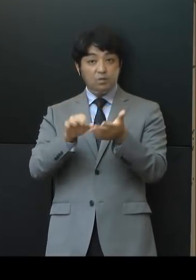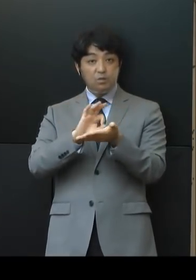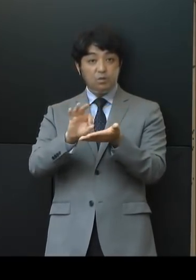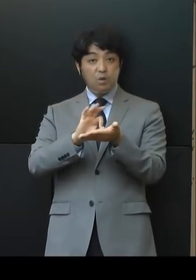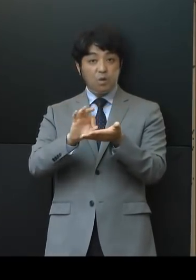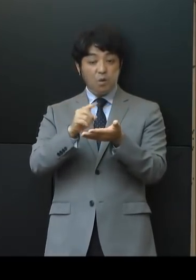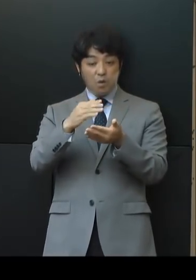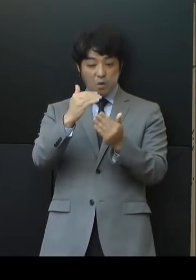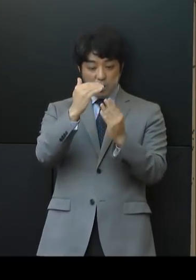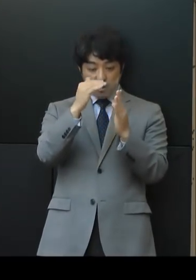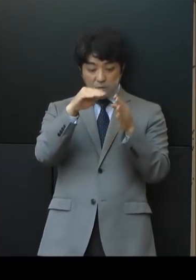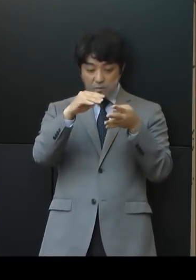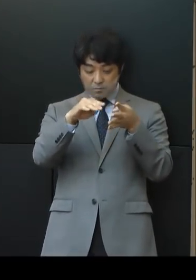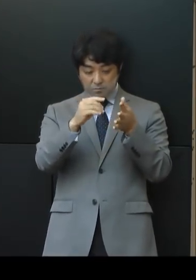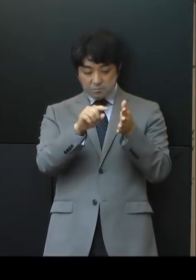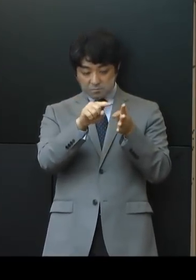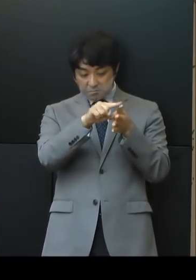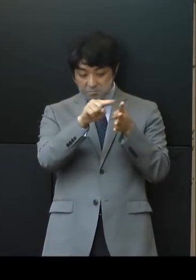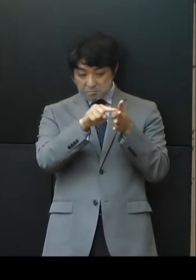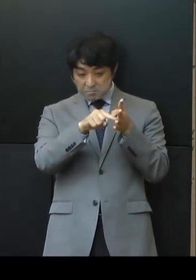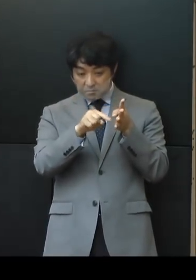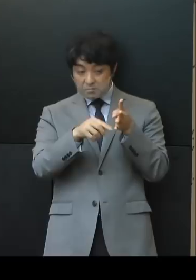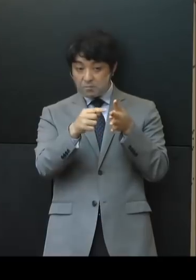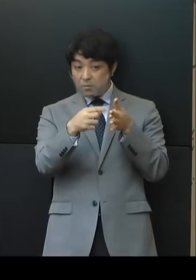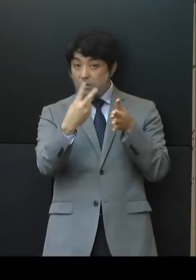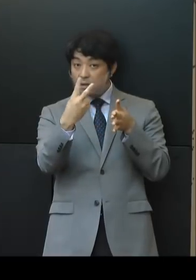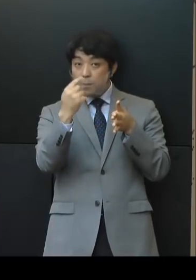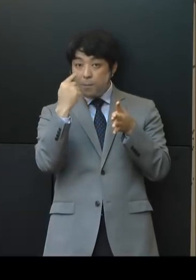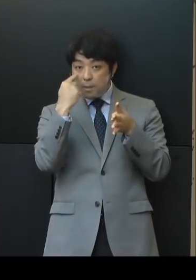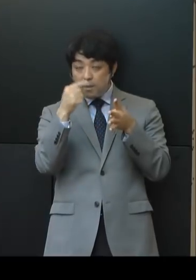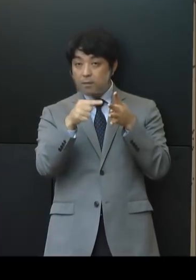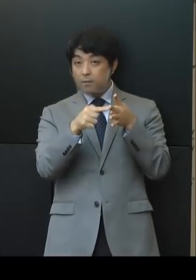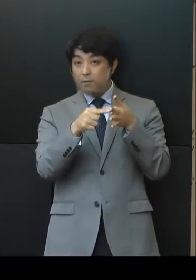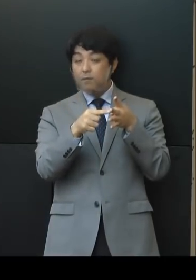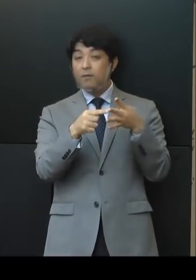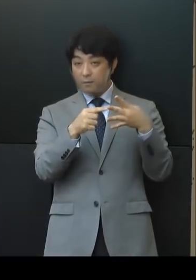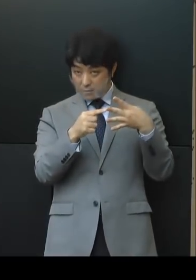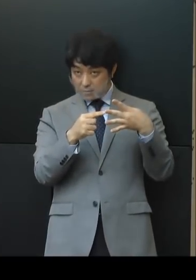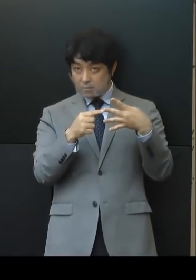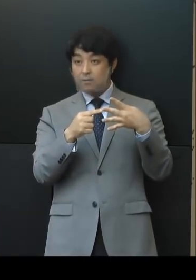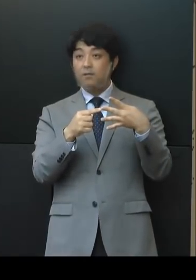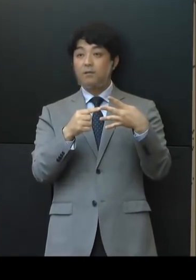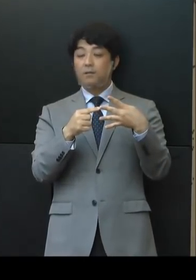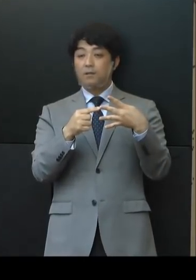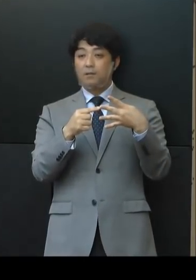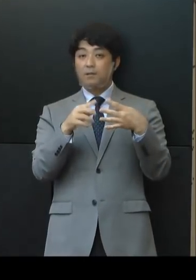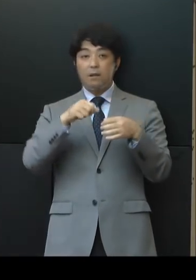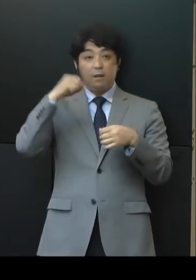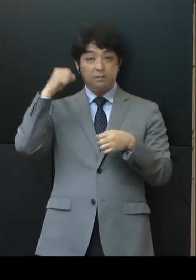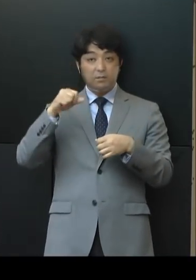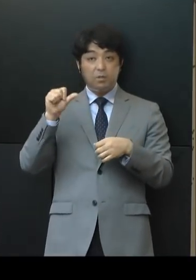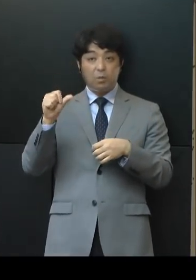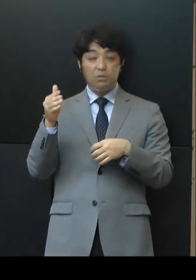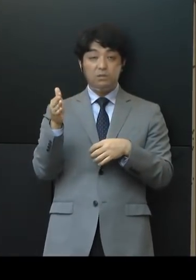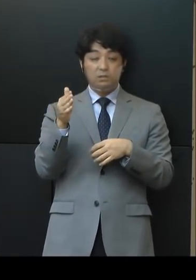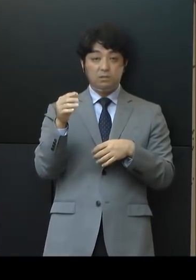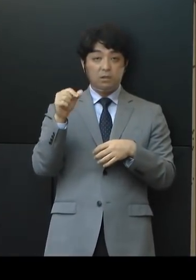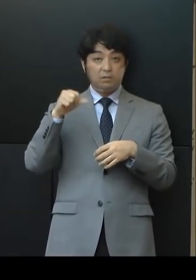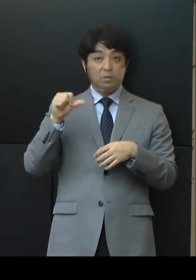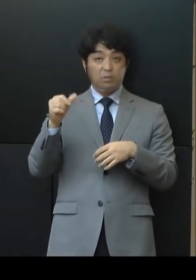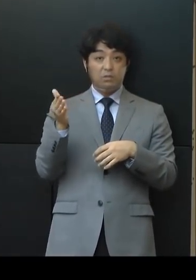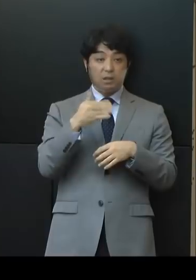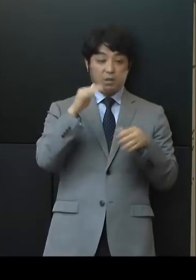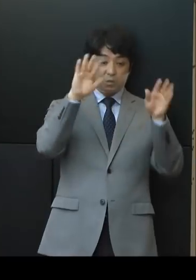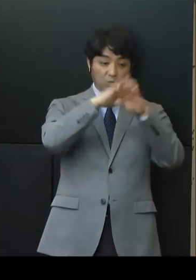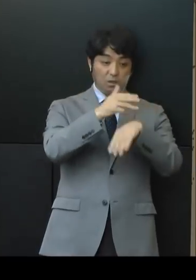のところに、書いておりますけれども、講談の方で朝5時から夜8時までの間の